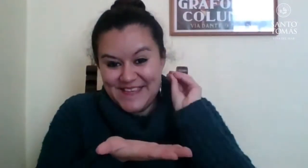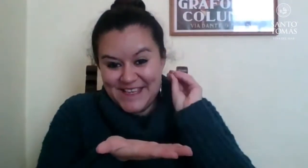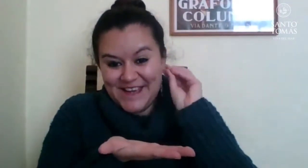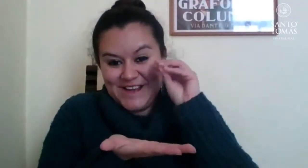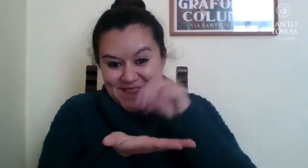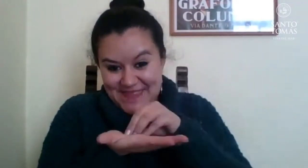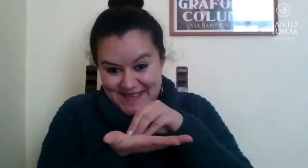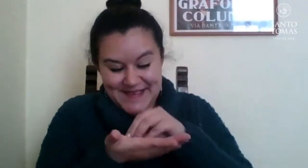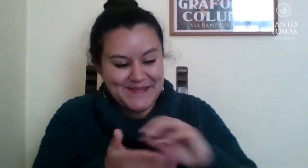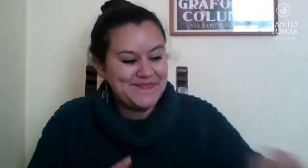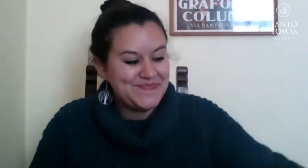nota.